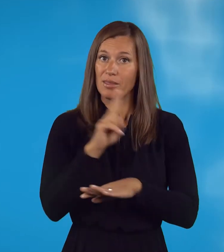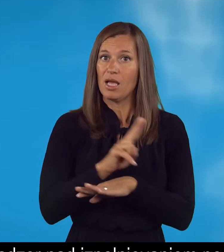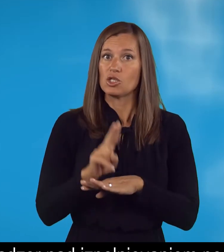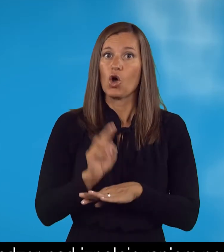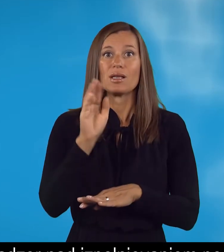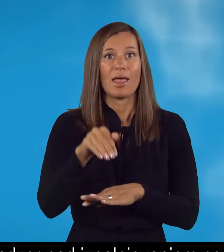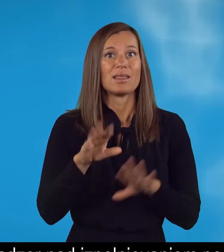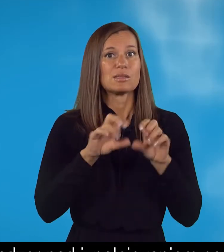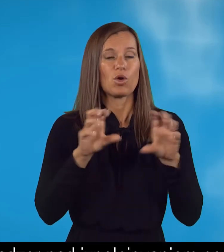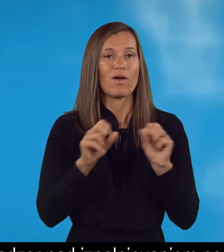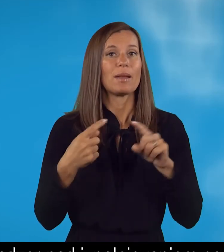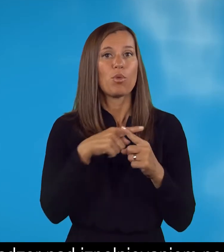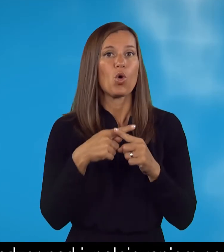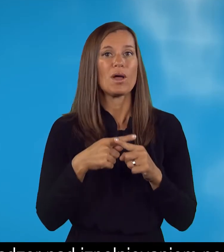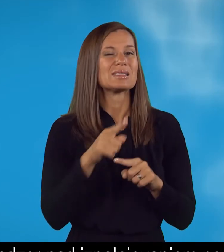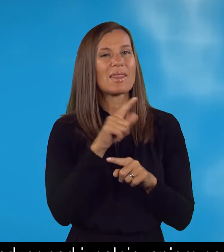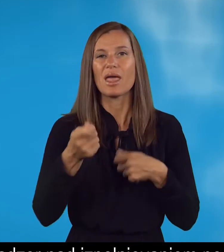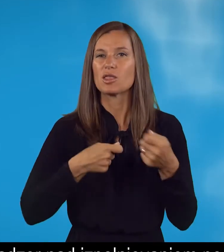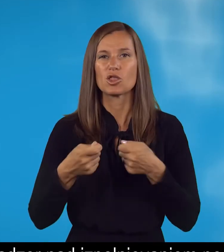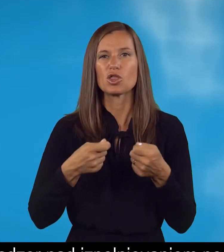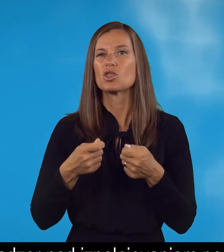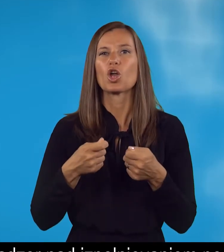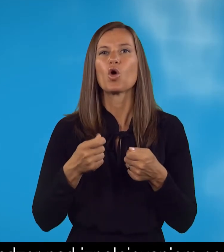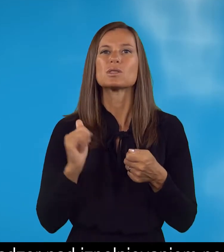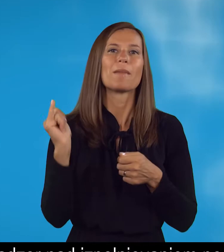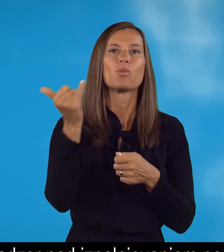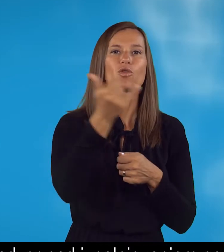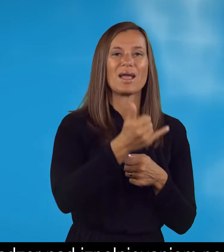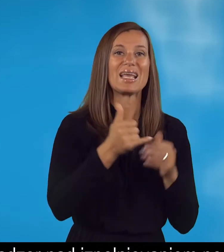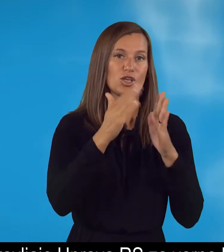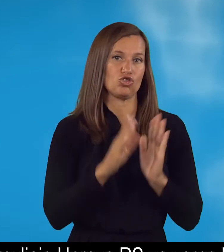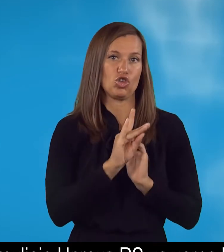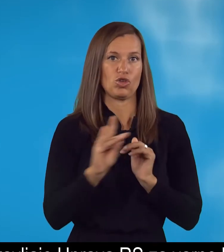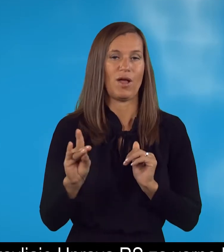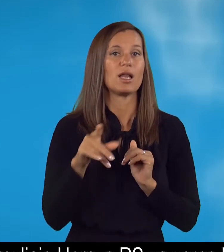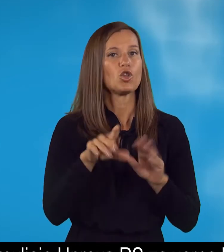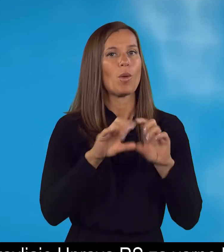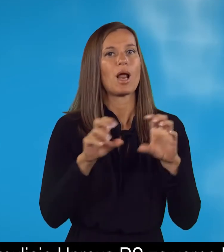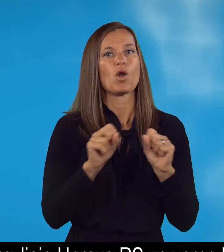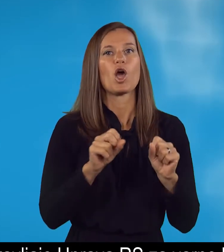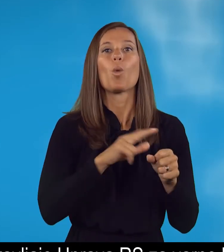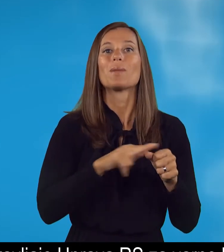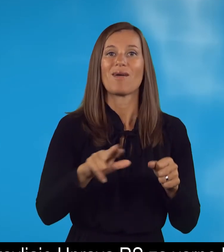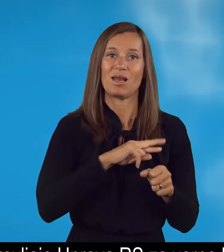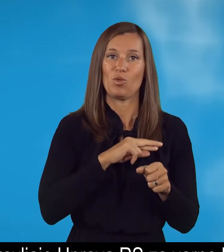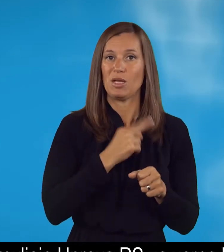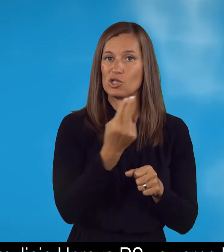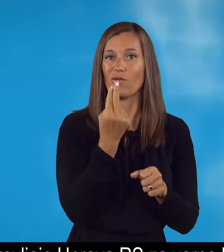Nadzor nad izpolnjevanjem pogojev za netrgovske premike hišnih živali opravljajo Uprava Republike Slovenije za